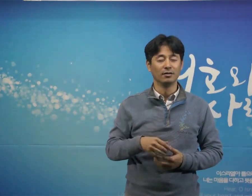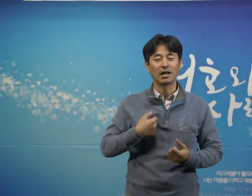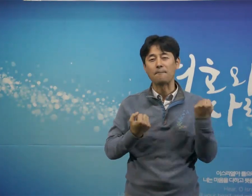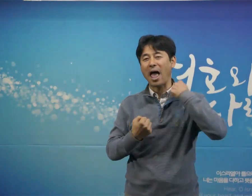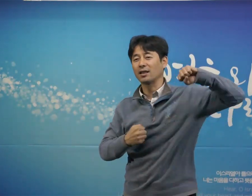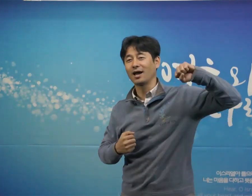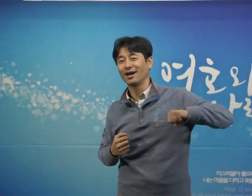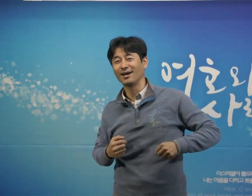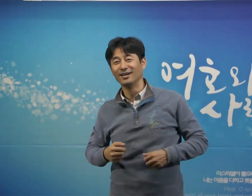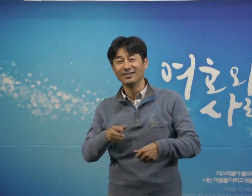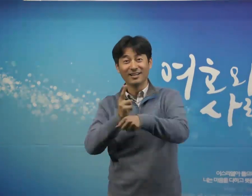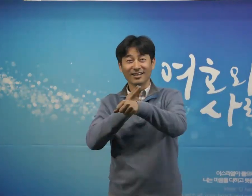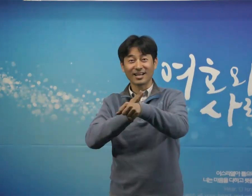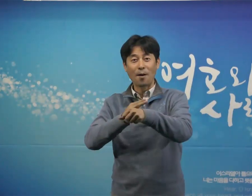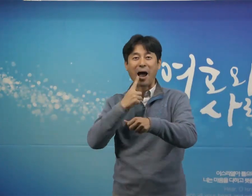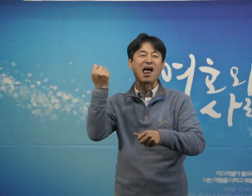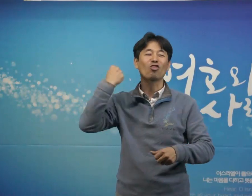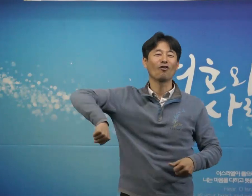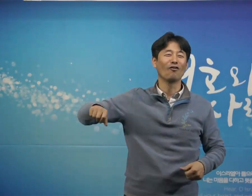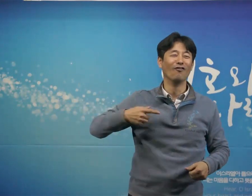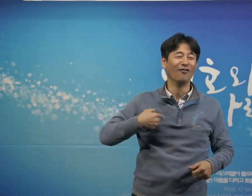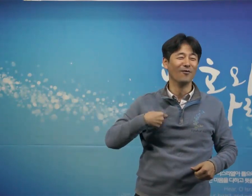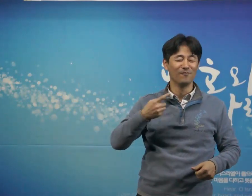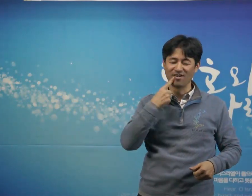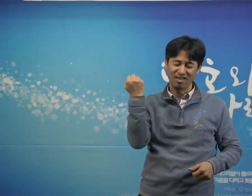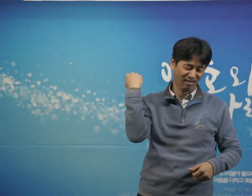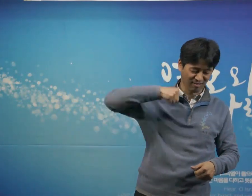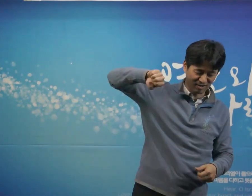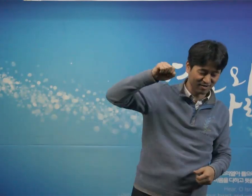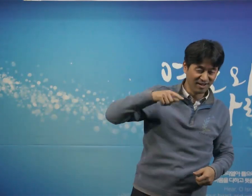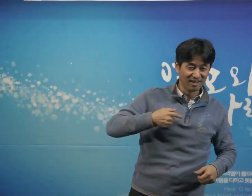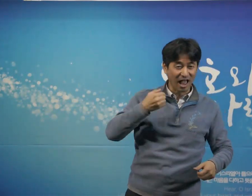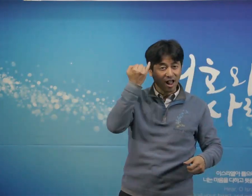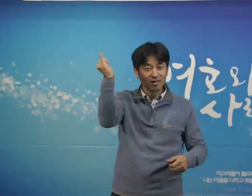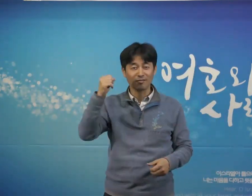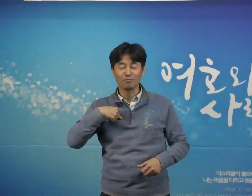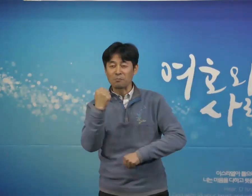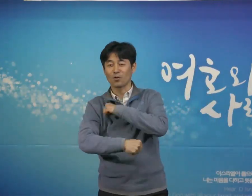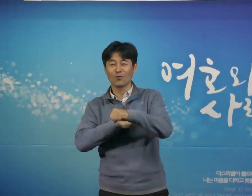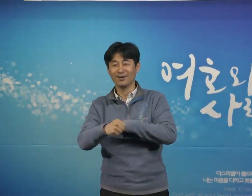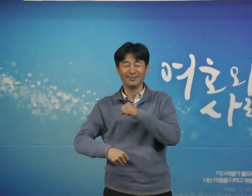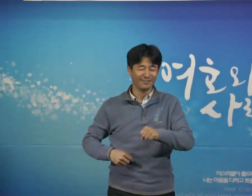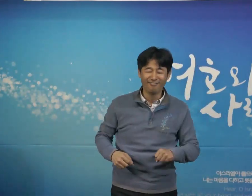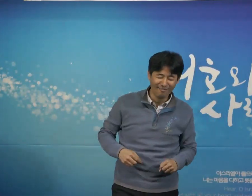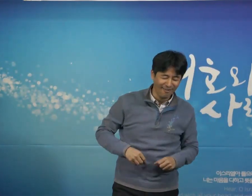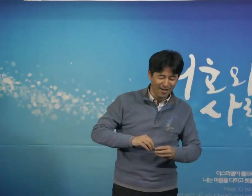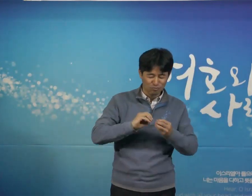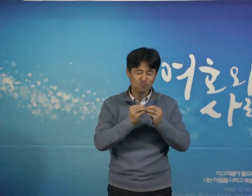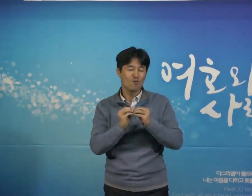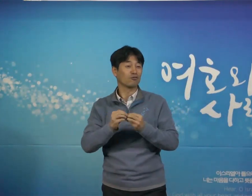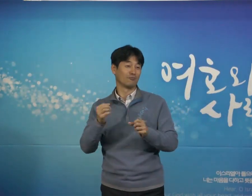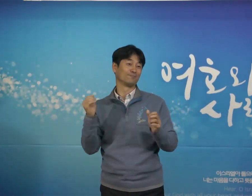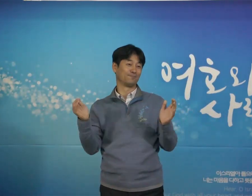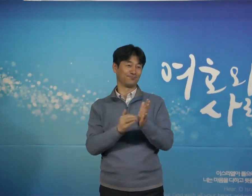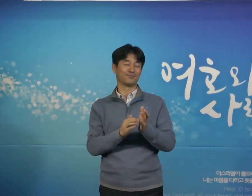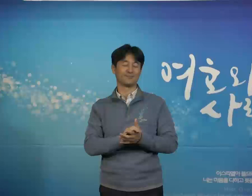저는 싫었습니다. 그래서 제가 선생님한테 반항을 했습니다. 선생님 말을 안 듣고 내 마음대로 제가 만들고 싶은